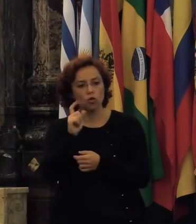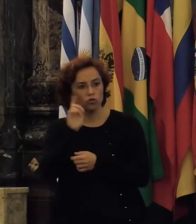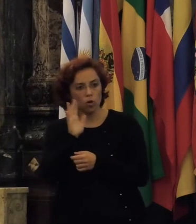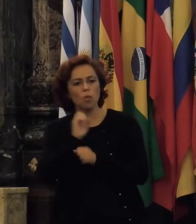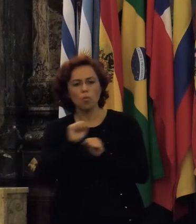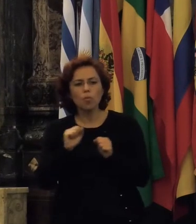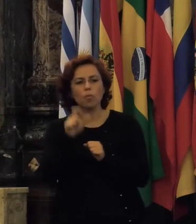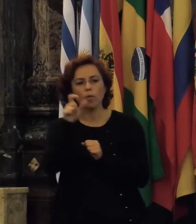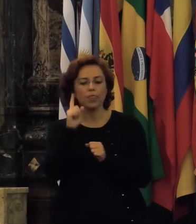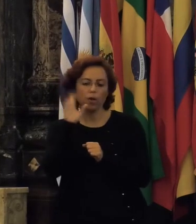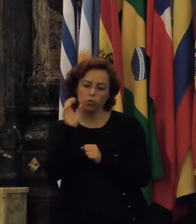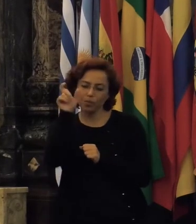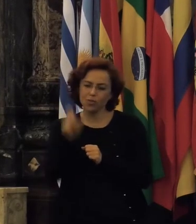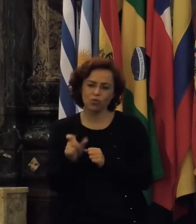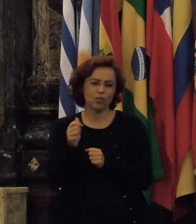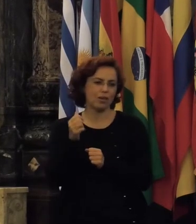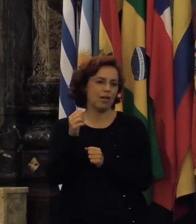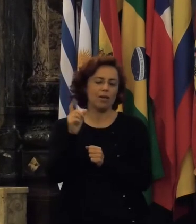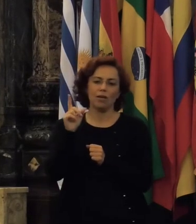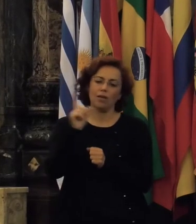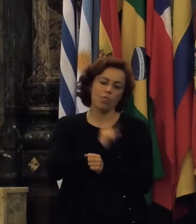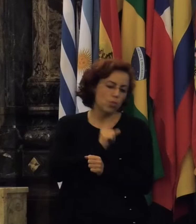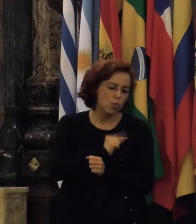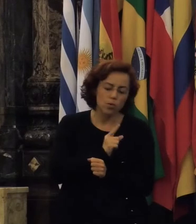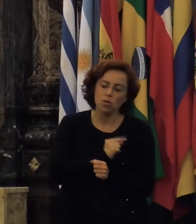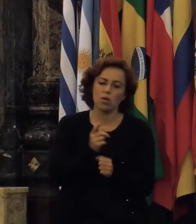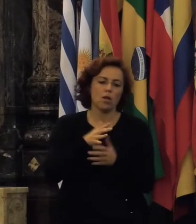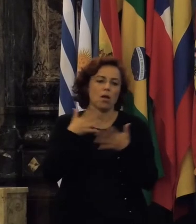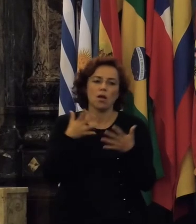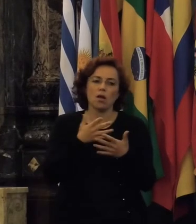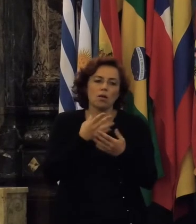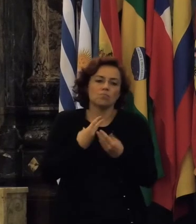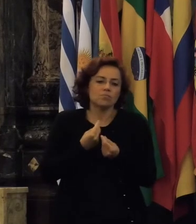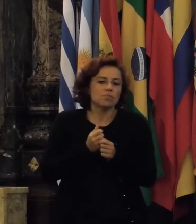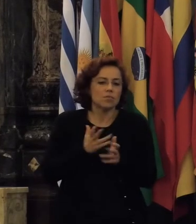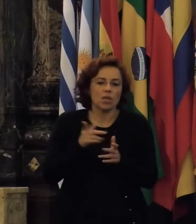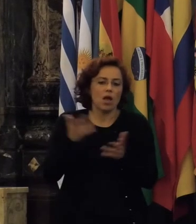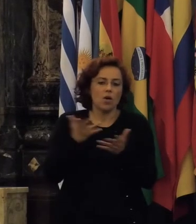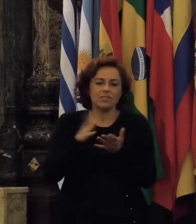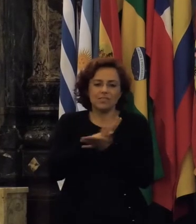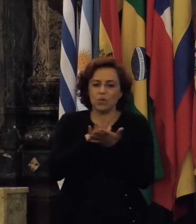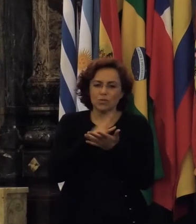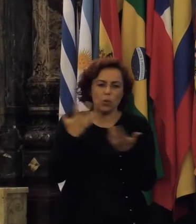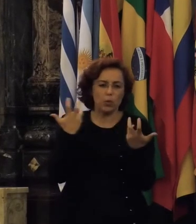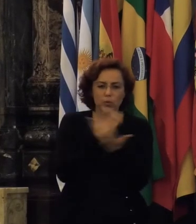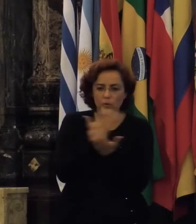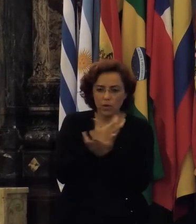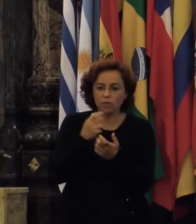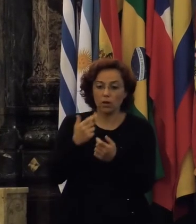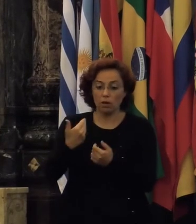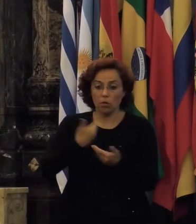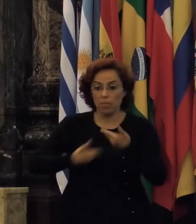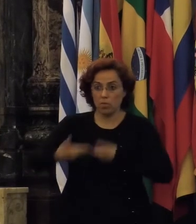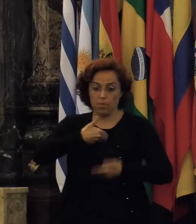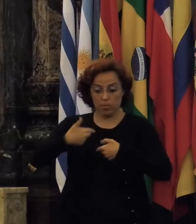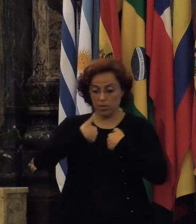está lastimado, que perdió a alguien o que está en una situación de catástrofe. Es decir, que nos exigen en